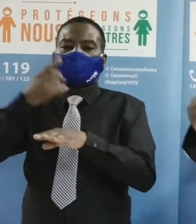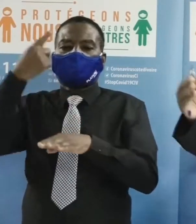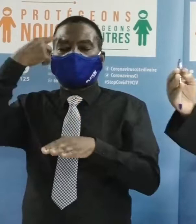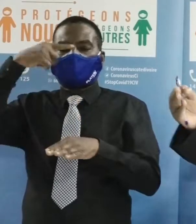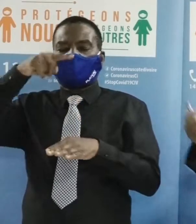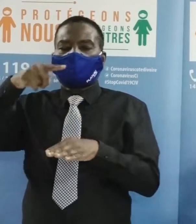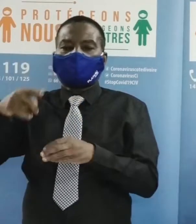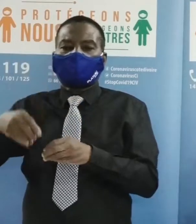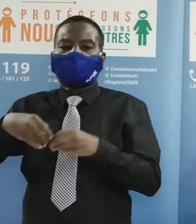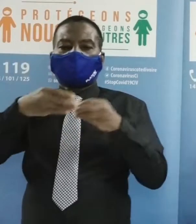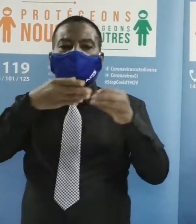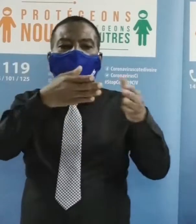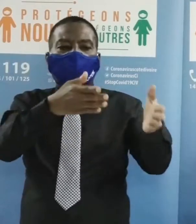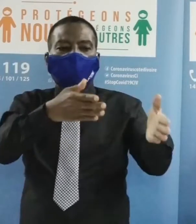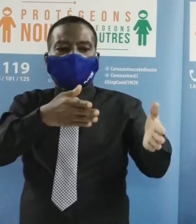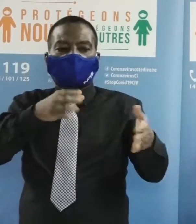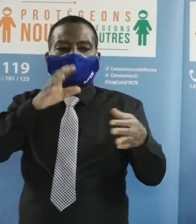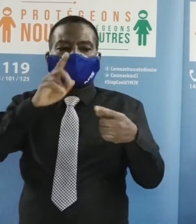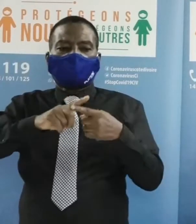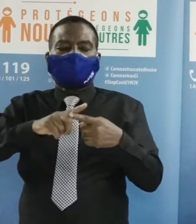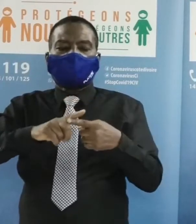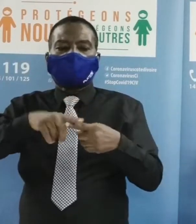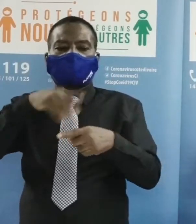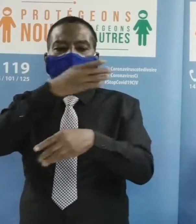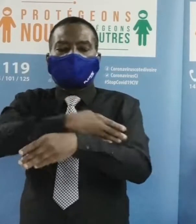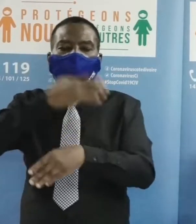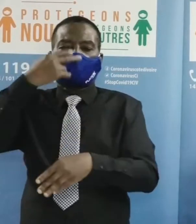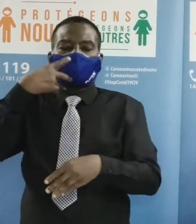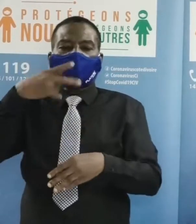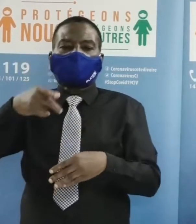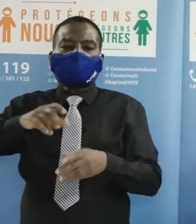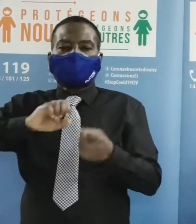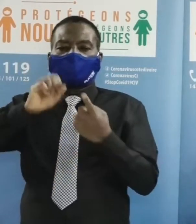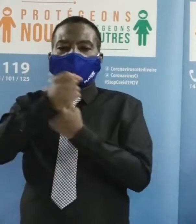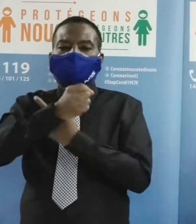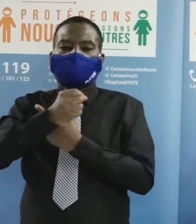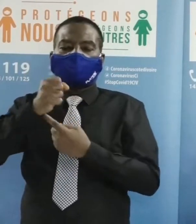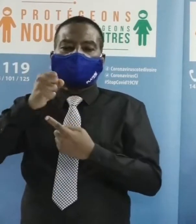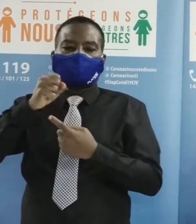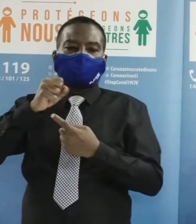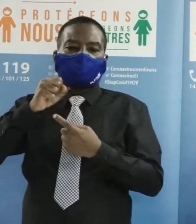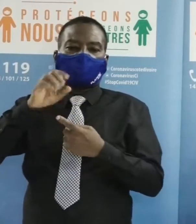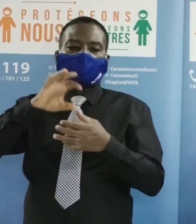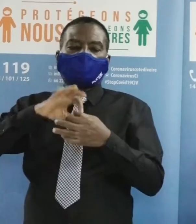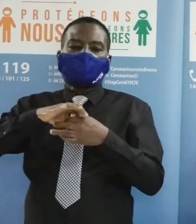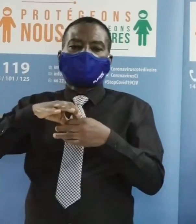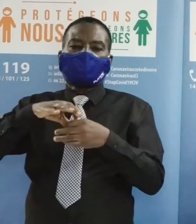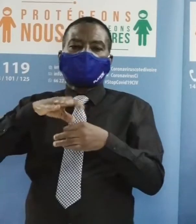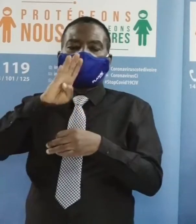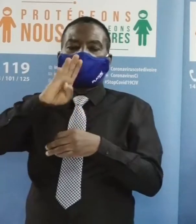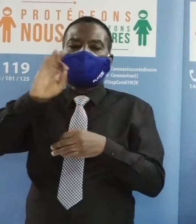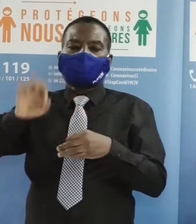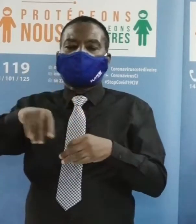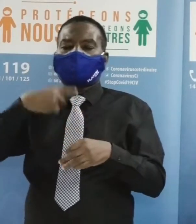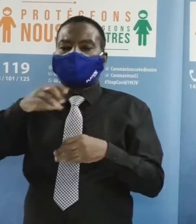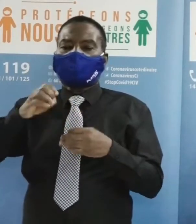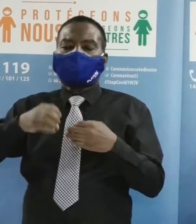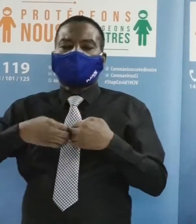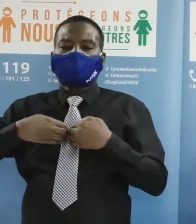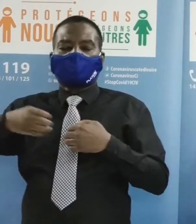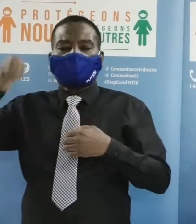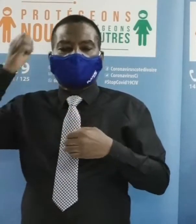les reconduire donc à la frontière à la suggestion donc les burkinabè qui ont été